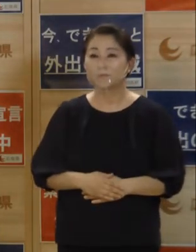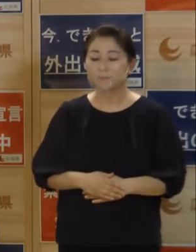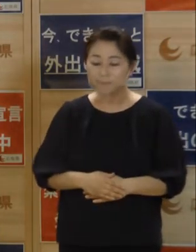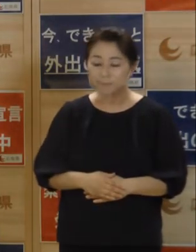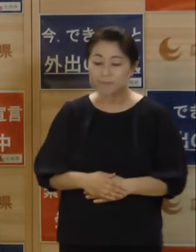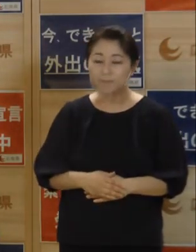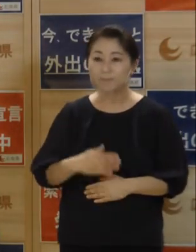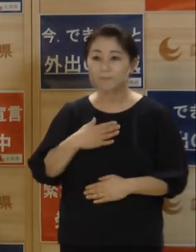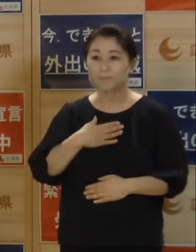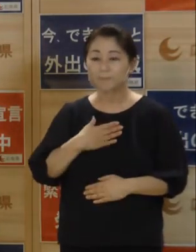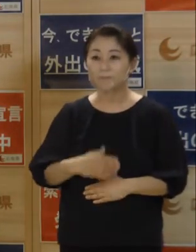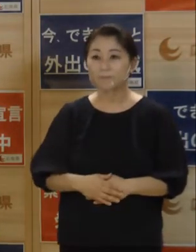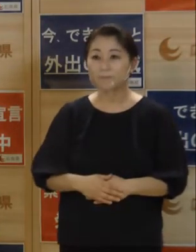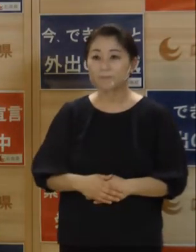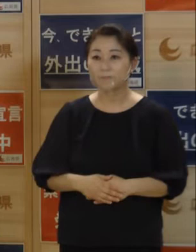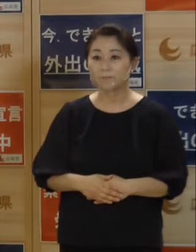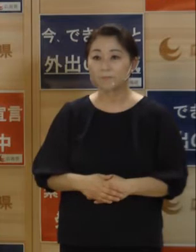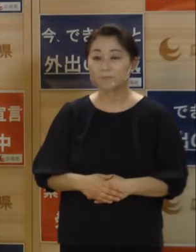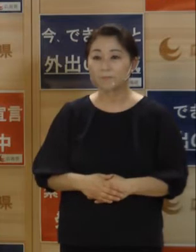ました。